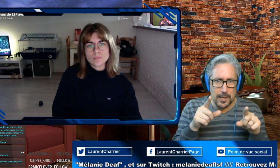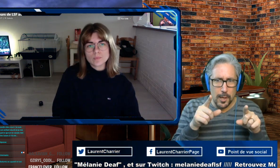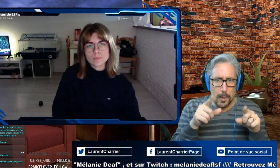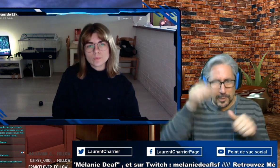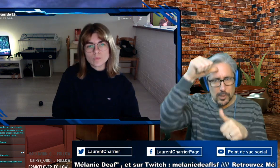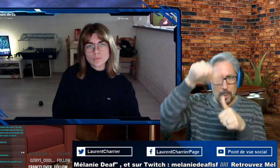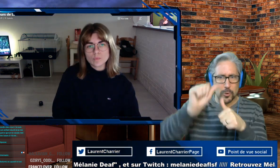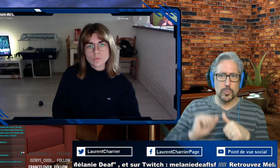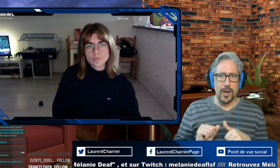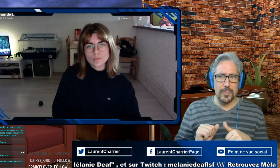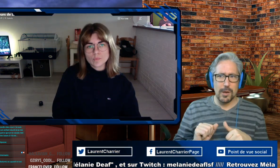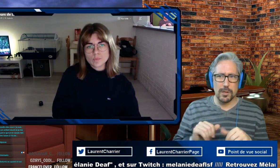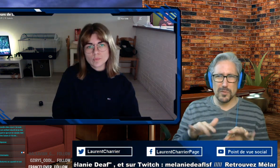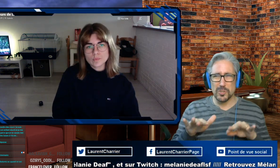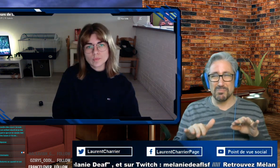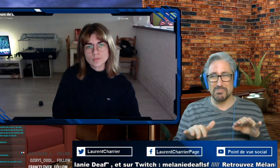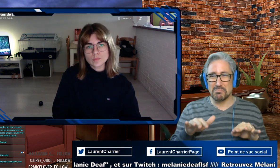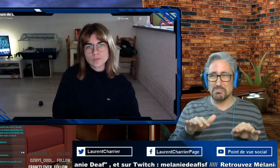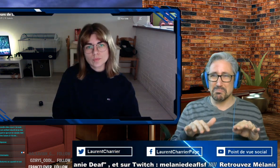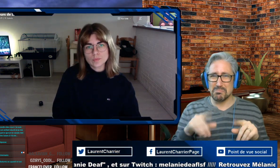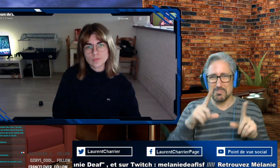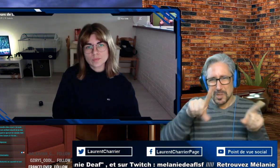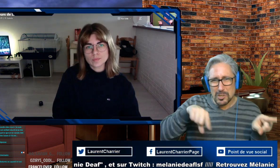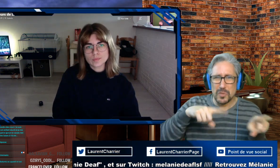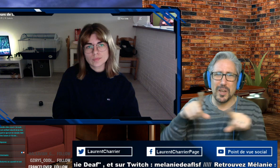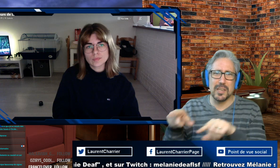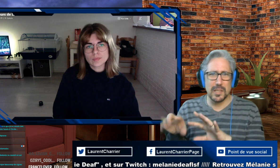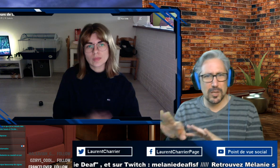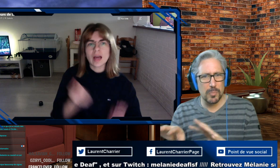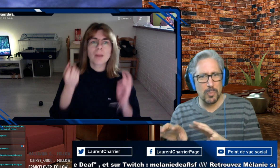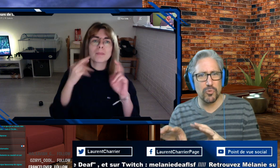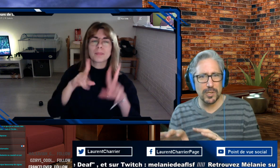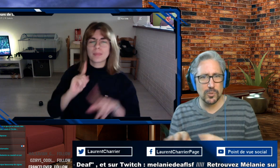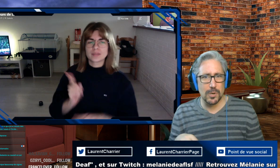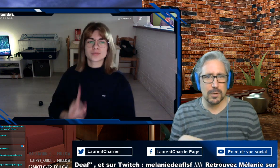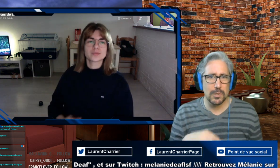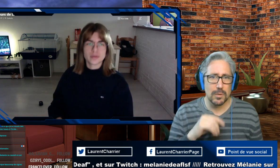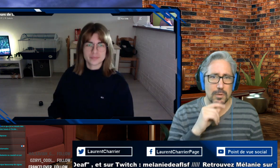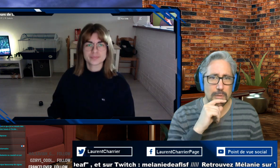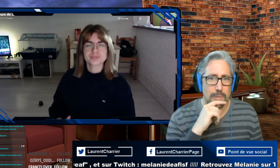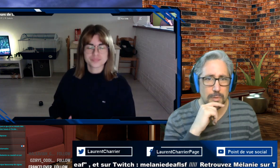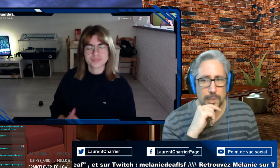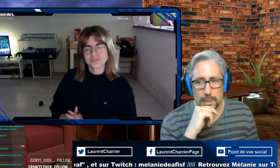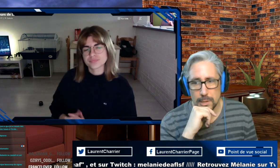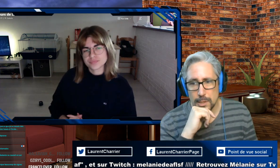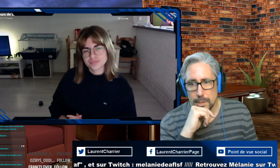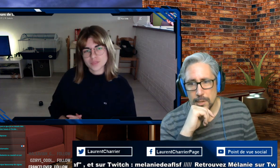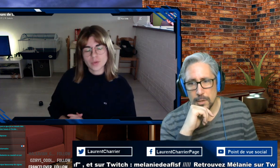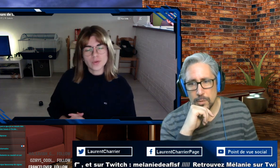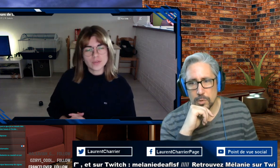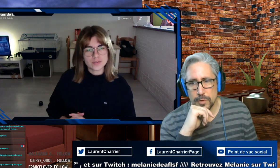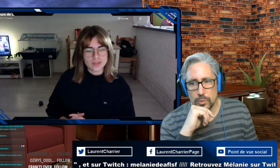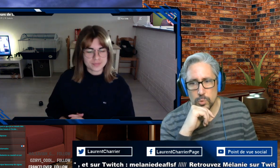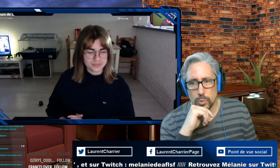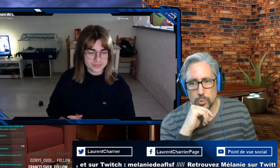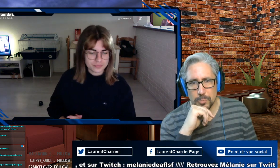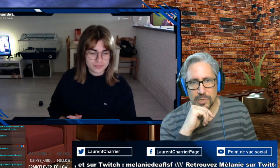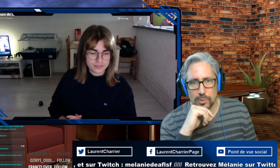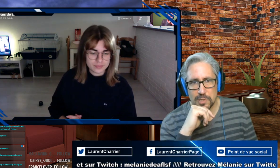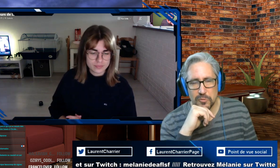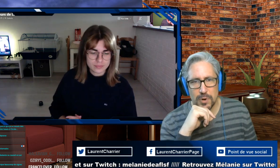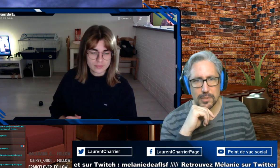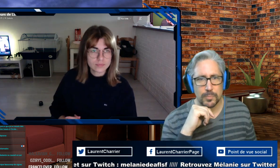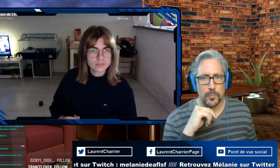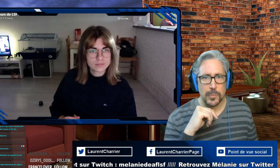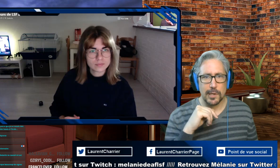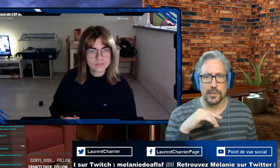vérifier. Parce que même quand je me rappelle, des fois, je vais regarder quand même pour être sûr. Voilà. Donc je vais toujours, parce